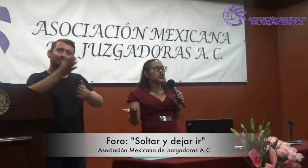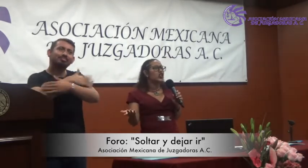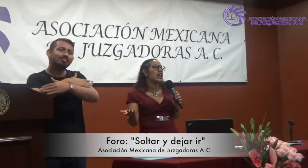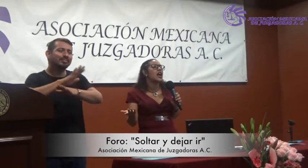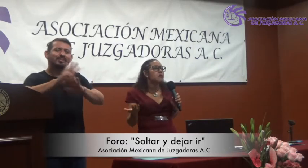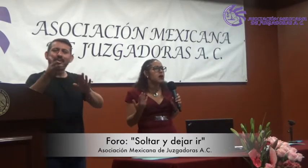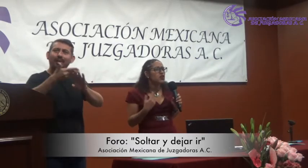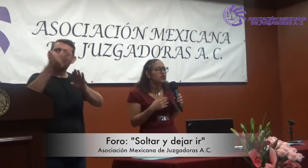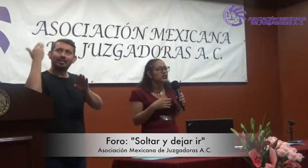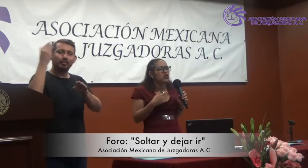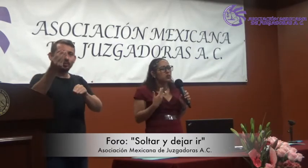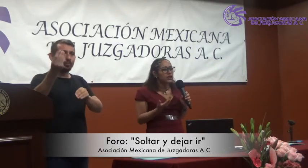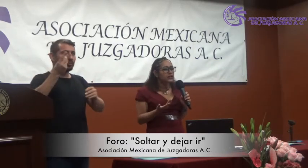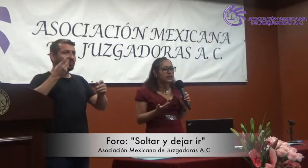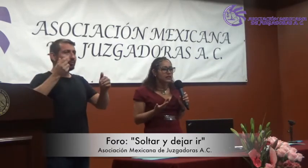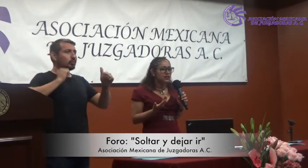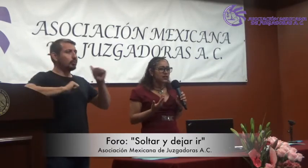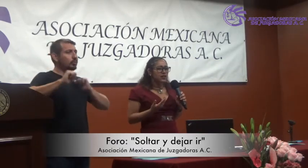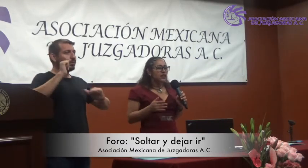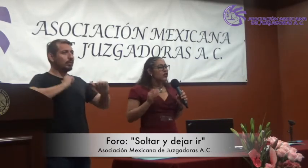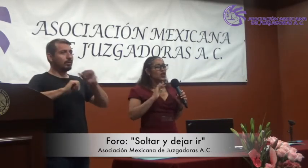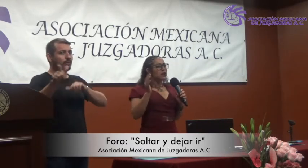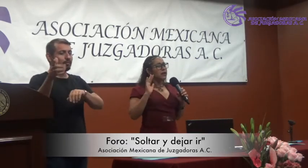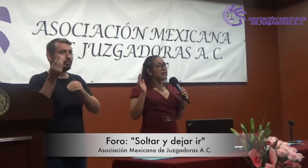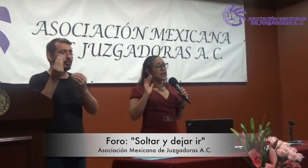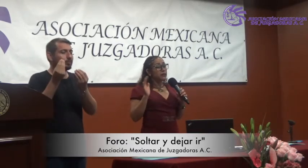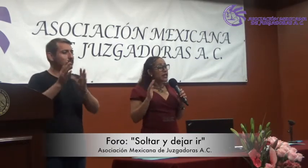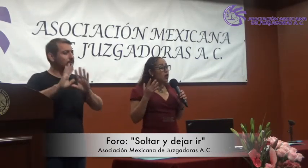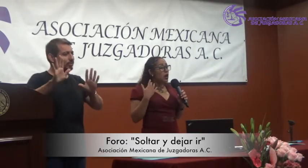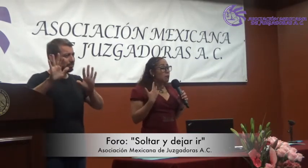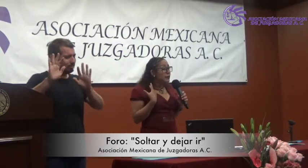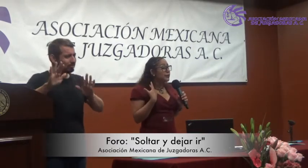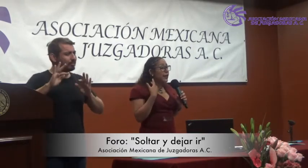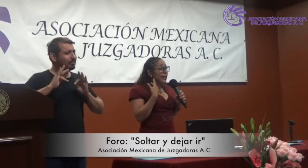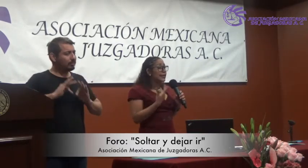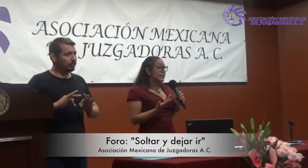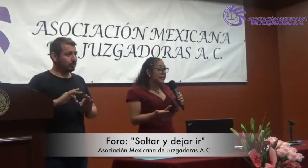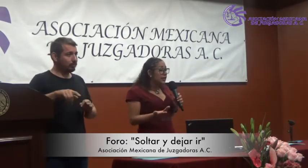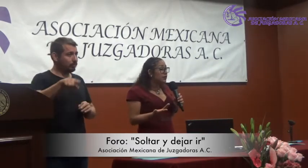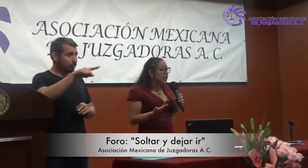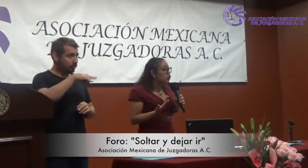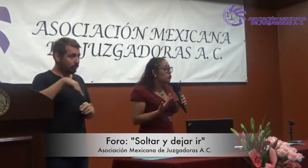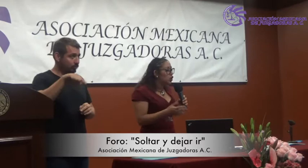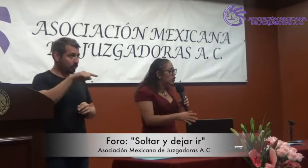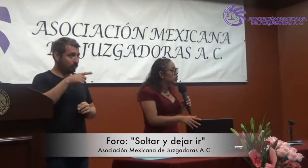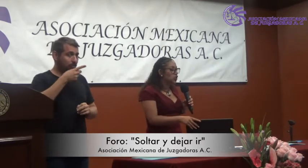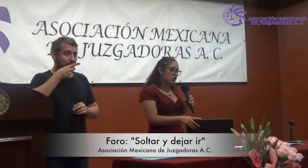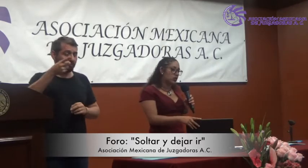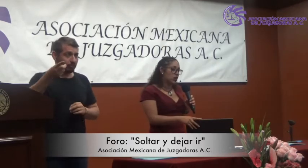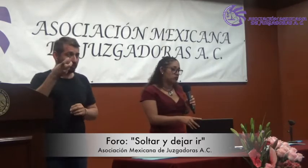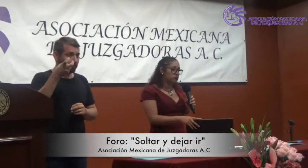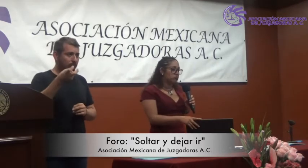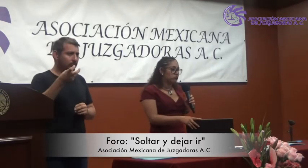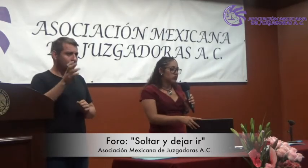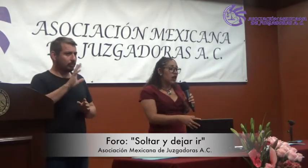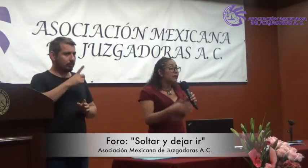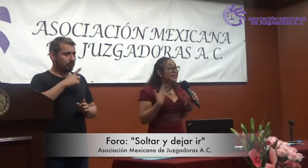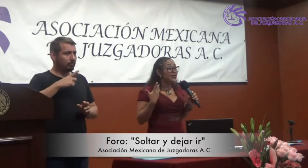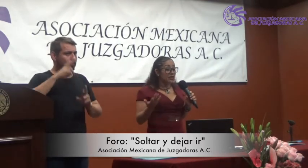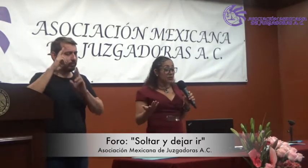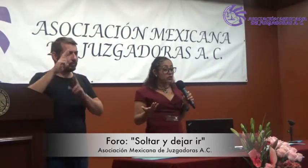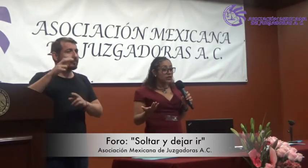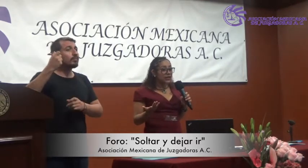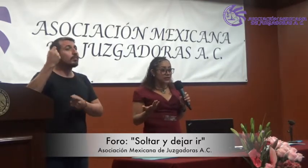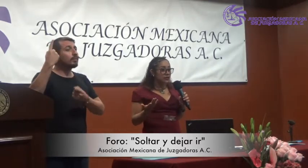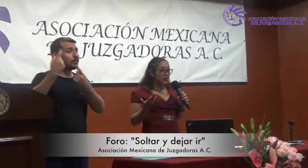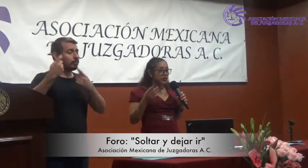haces mucho drama, cosas como esas, no le van a servir a una persona que está atravesando un proceso de duelo. A veces